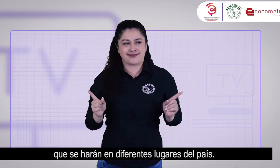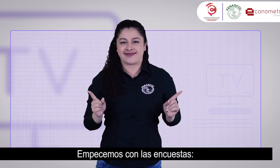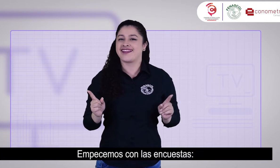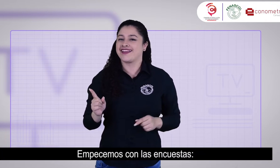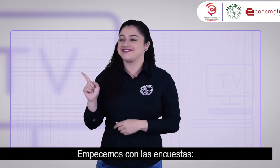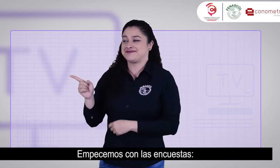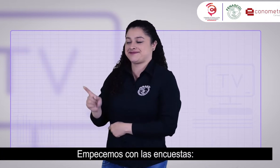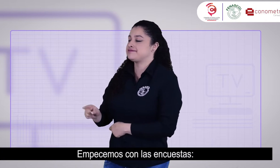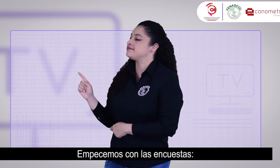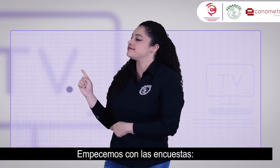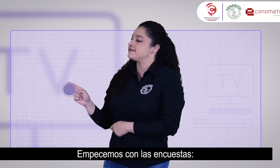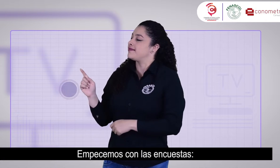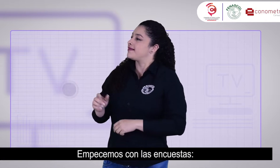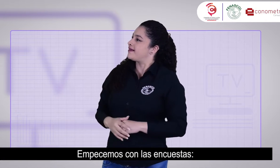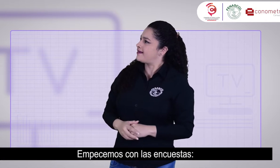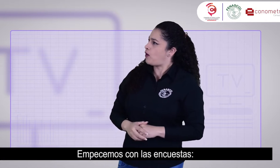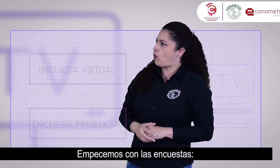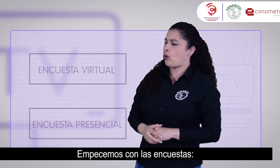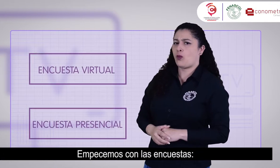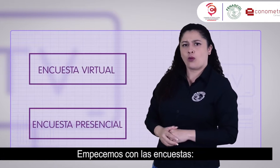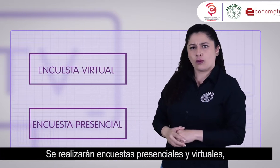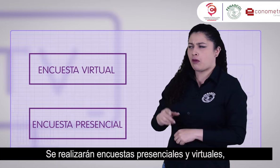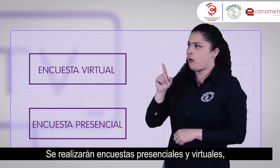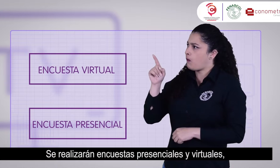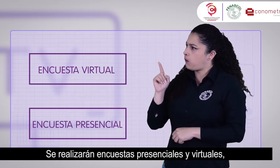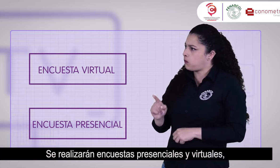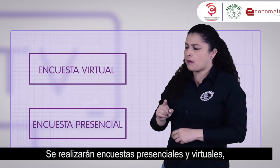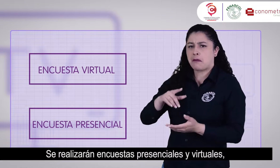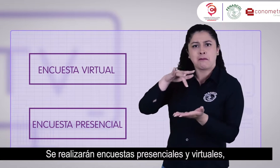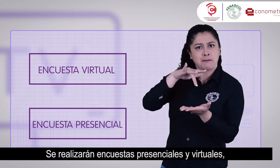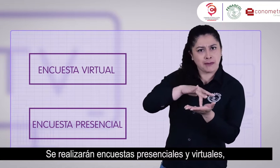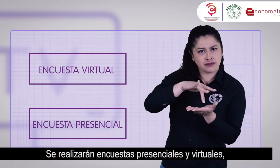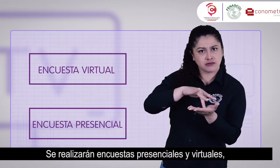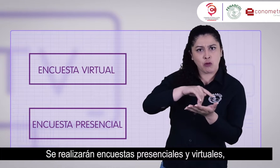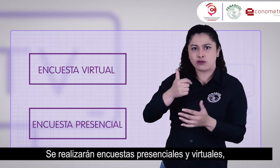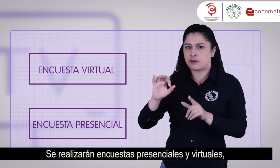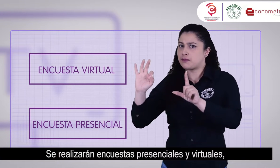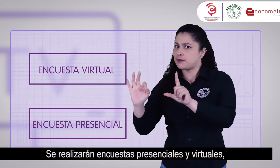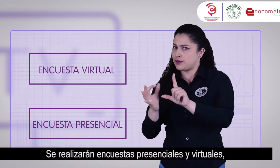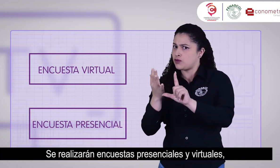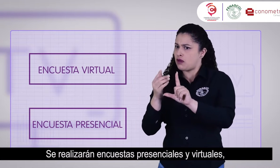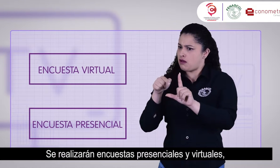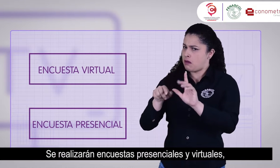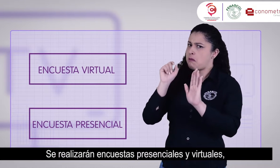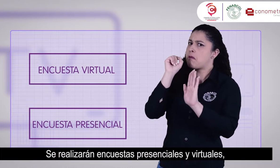Empecemos con las encuestas. Se realizarán encuestas presenciales y virtuales.